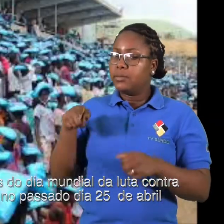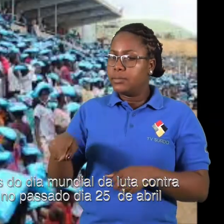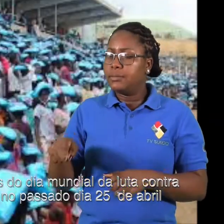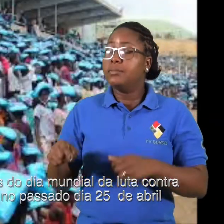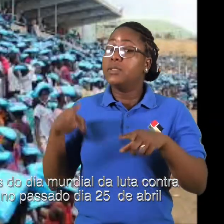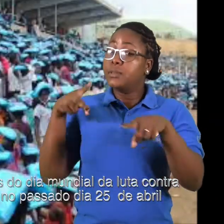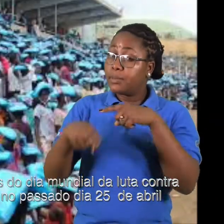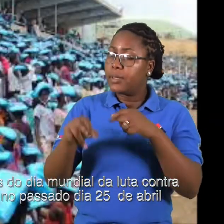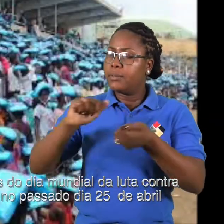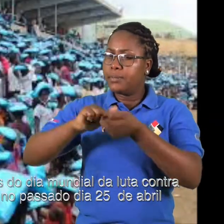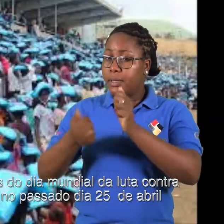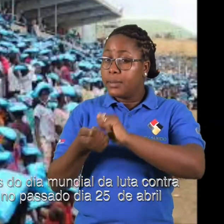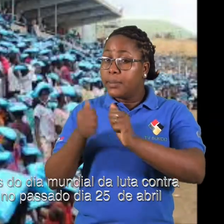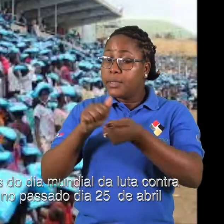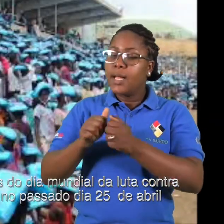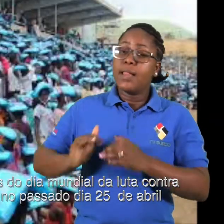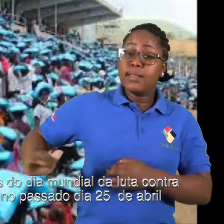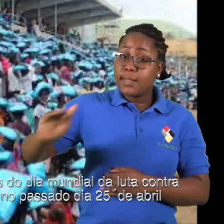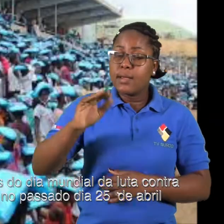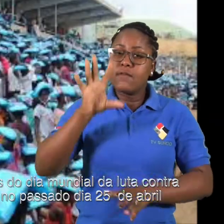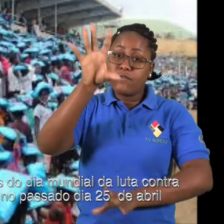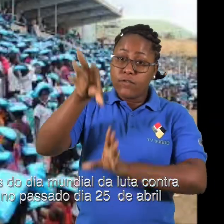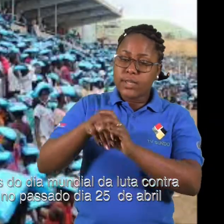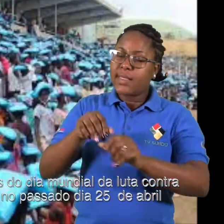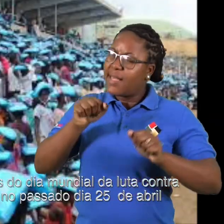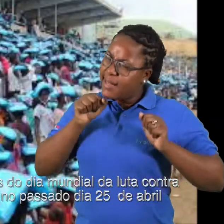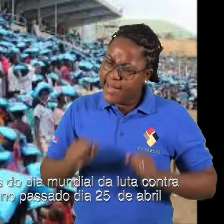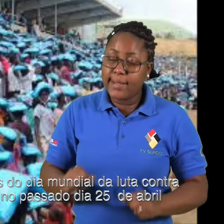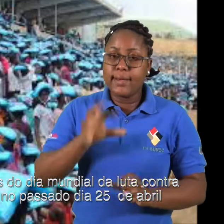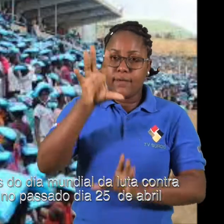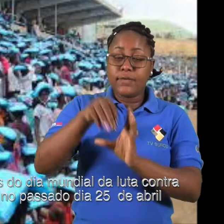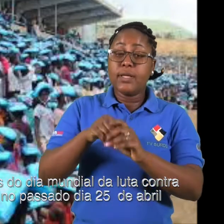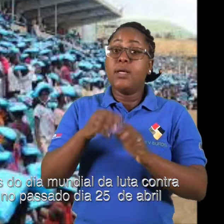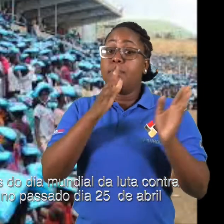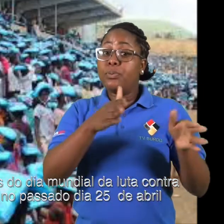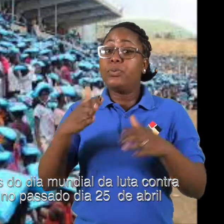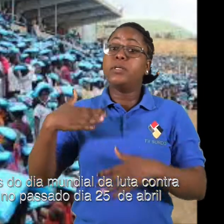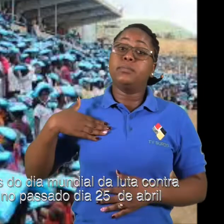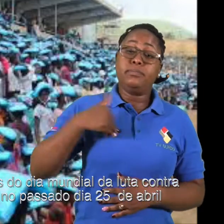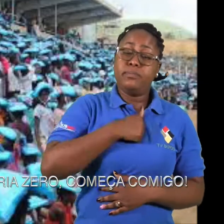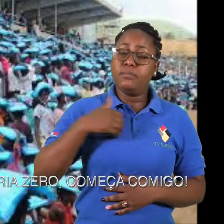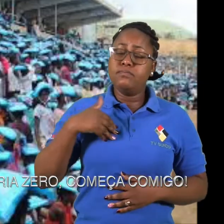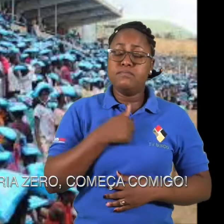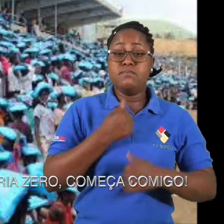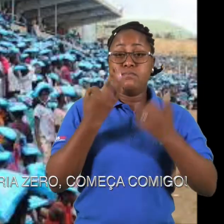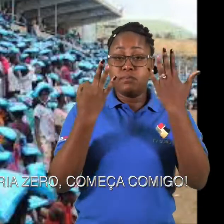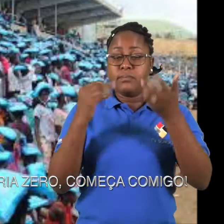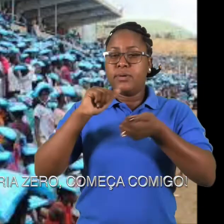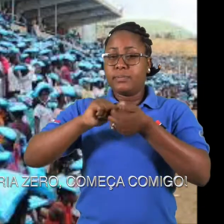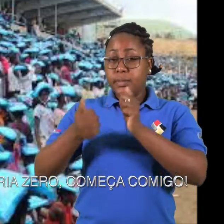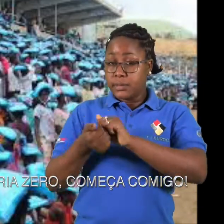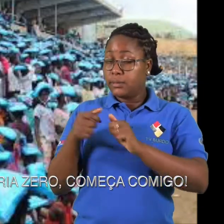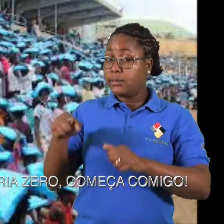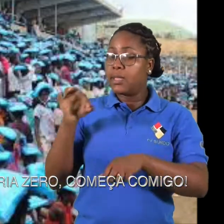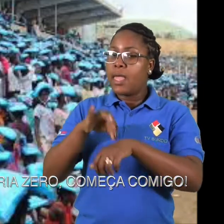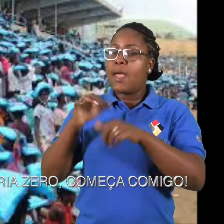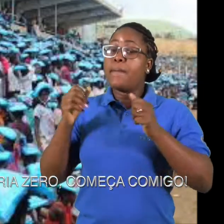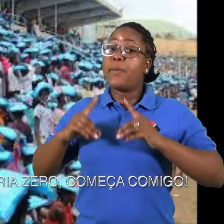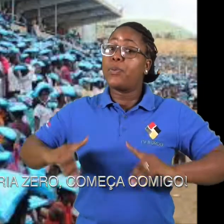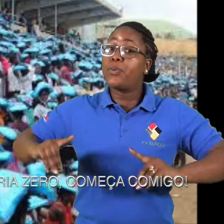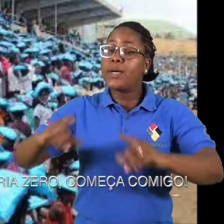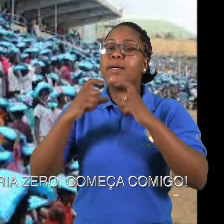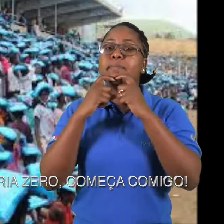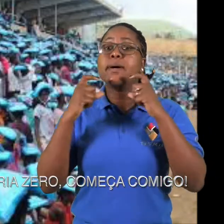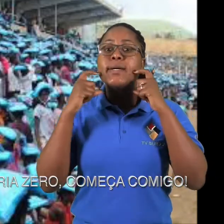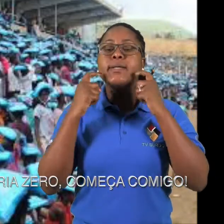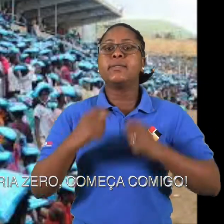celebrações do Dia Mundial de Luta contra a Malária, assinaladas no passado dia 25 de abril, foram sob o lema Malária